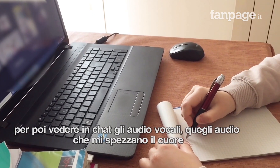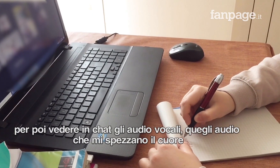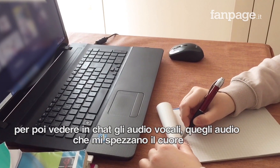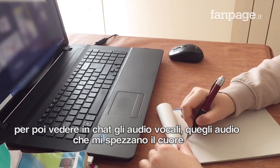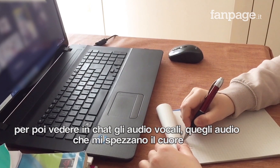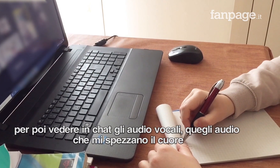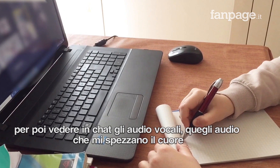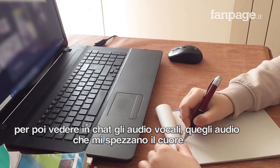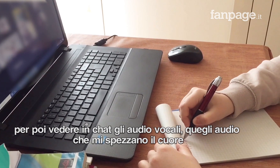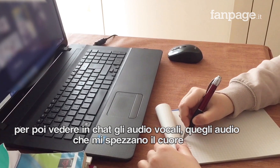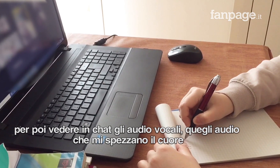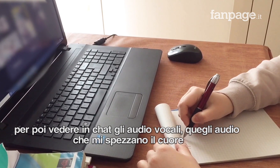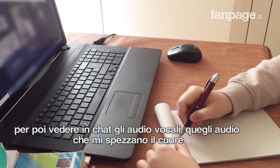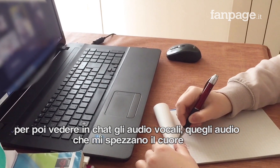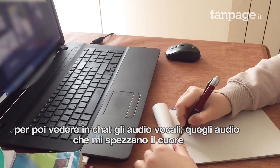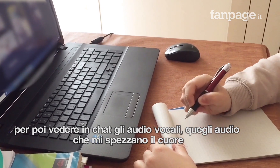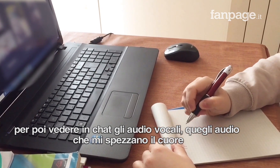vedere in chat gli audio vocali.